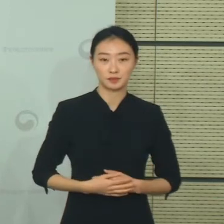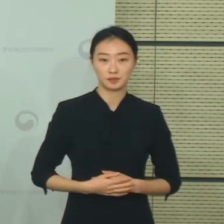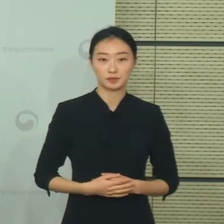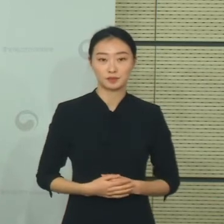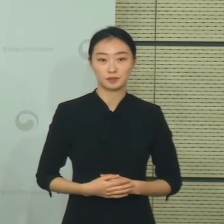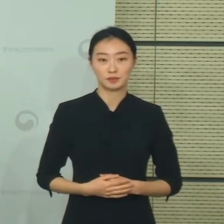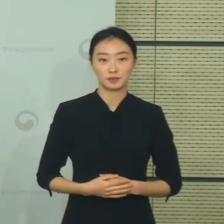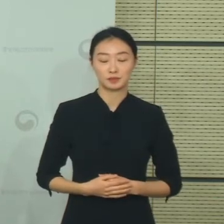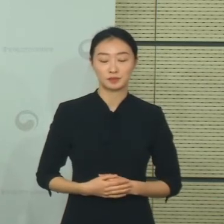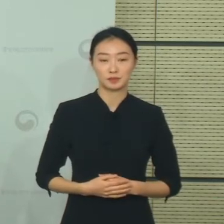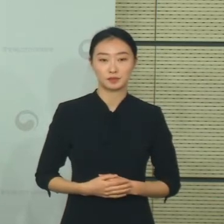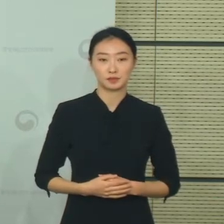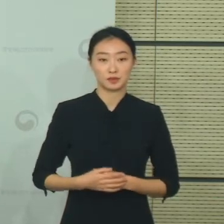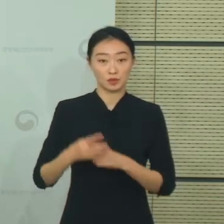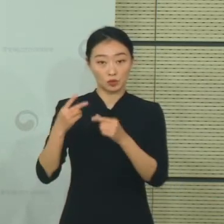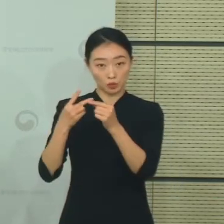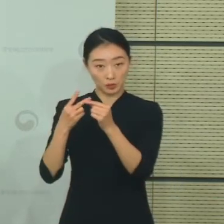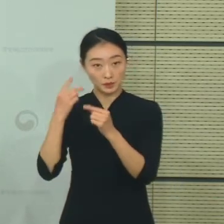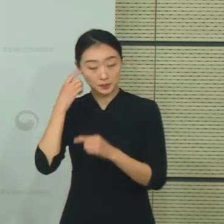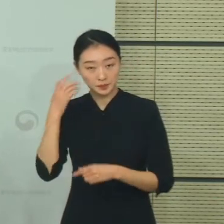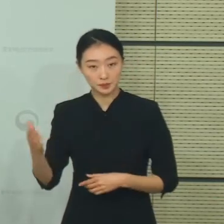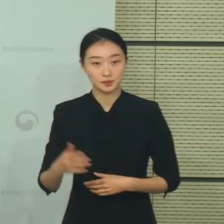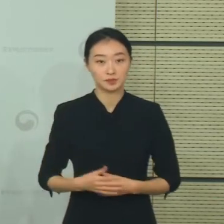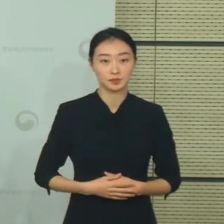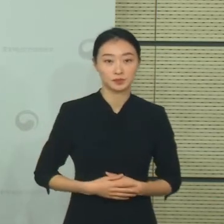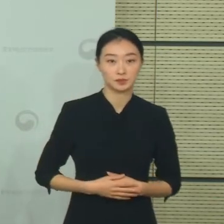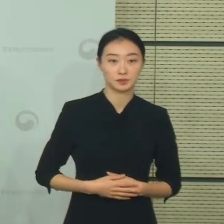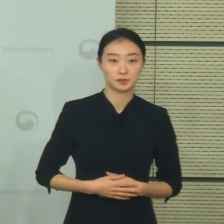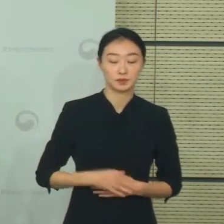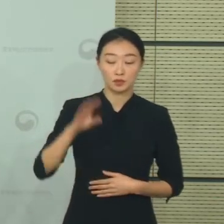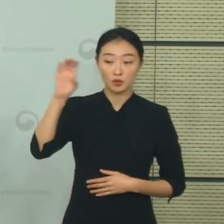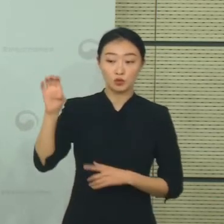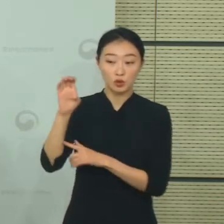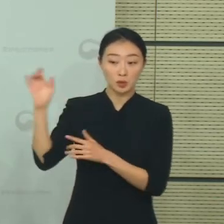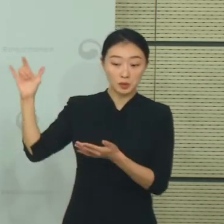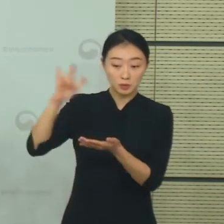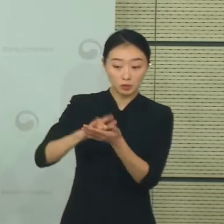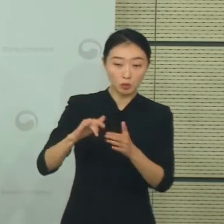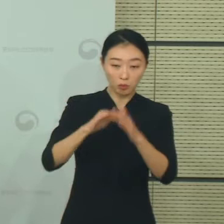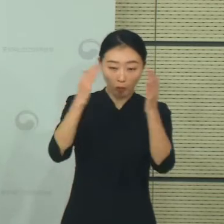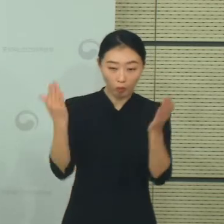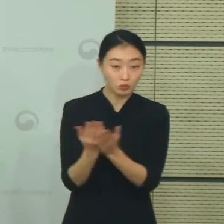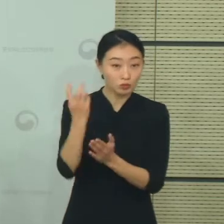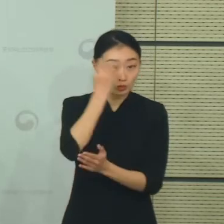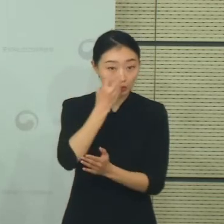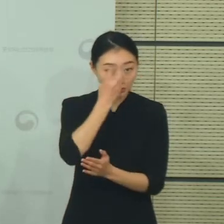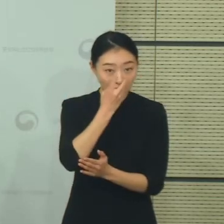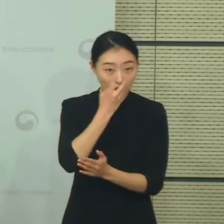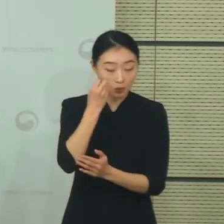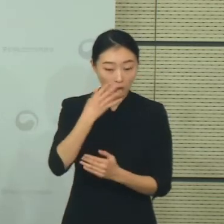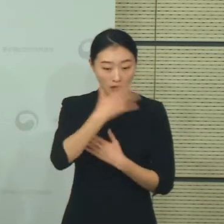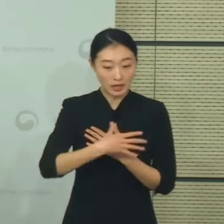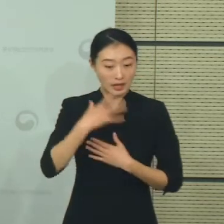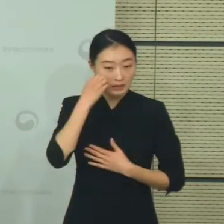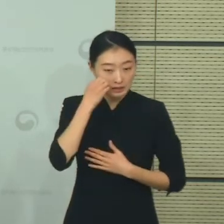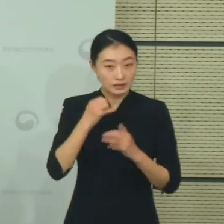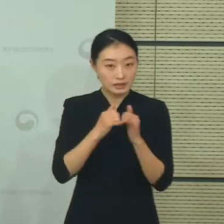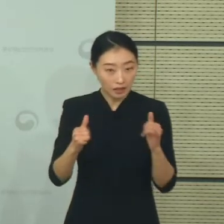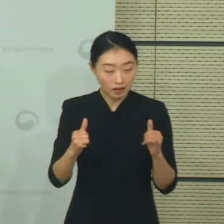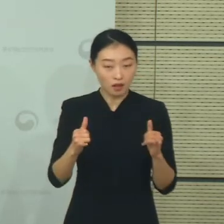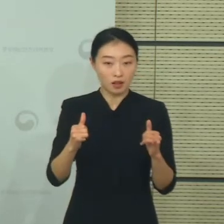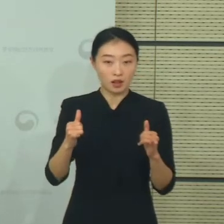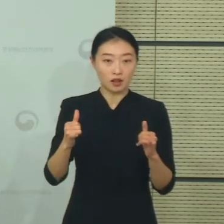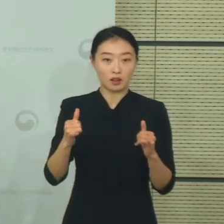네, 출입기자단 두 번째 질문입니다. 유럽 입국자 전수조사 현황, 입국자, 유증상자, 시설 입소자